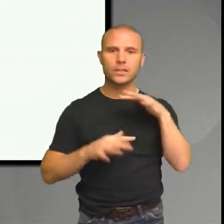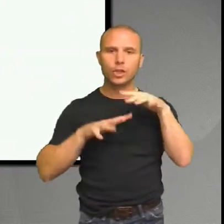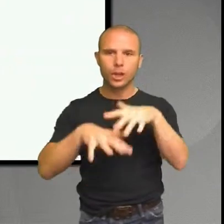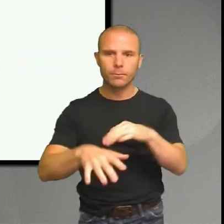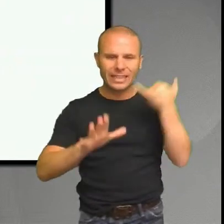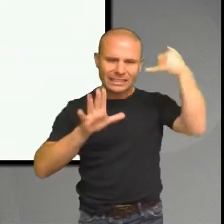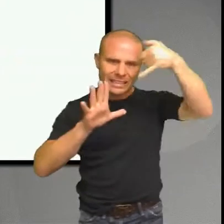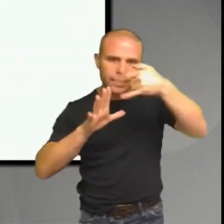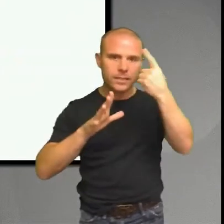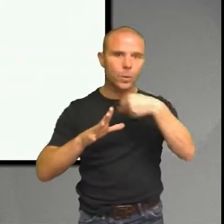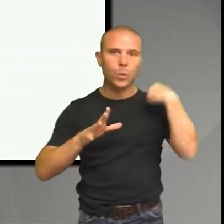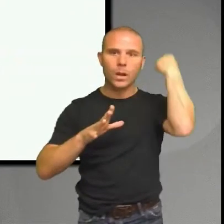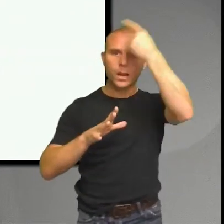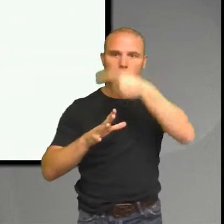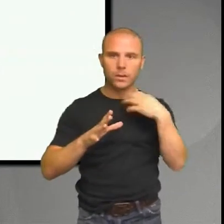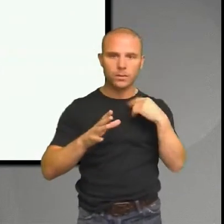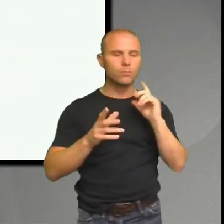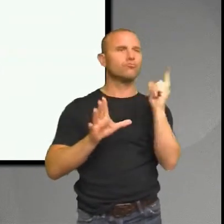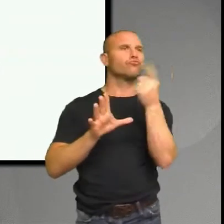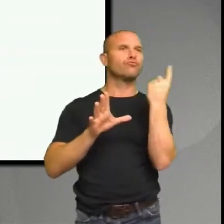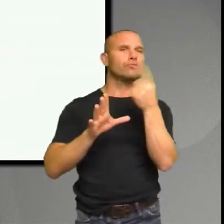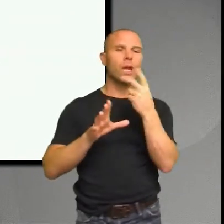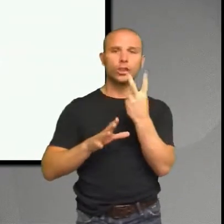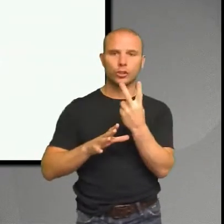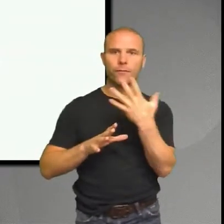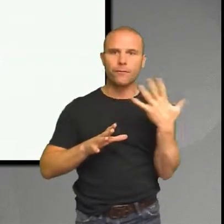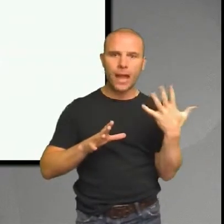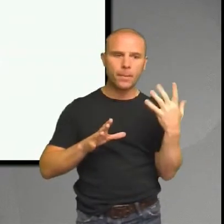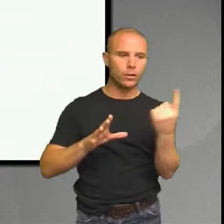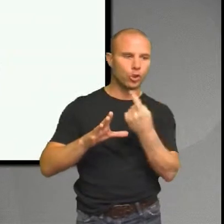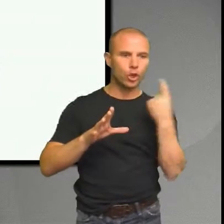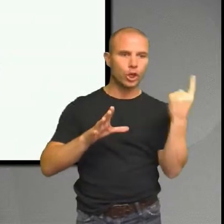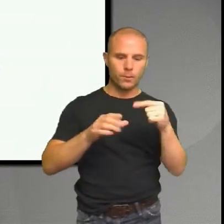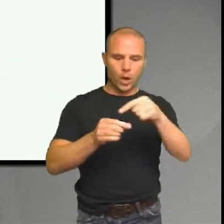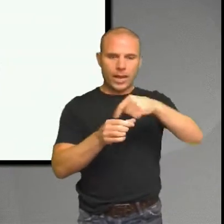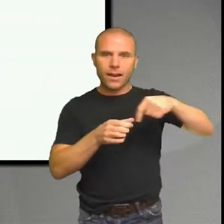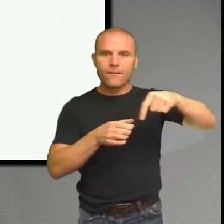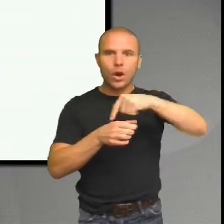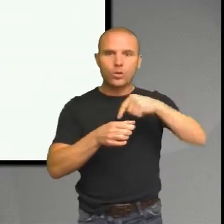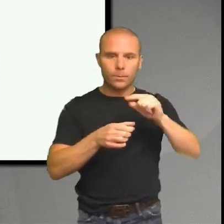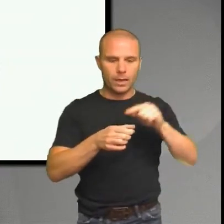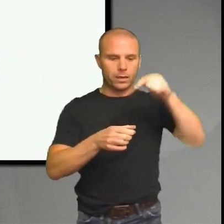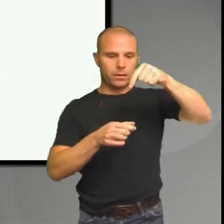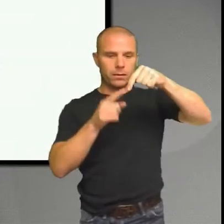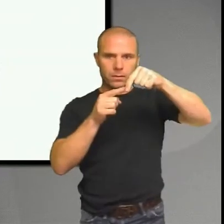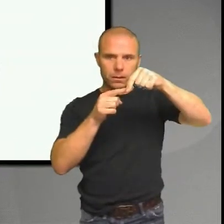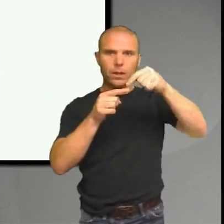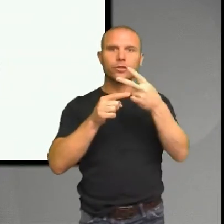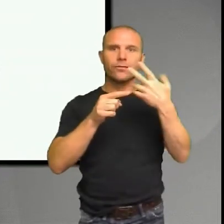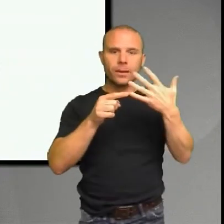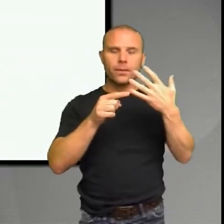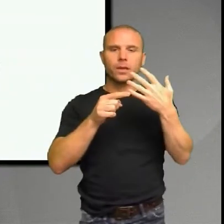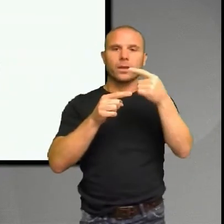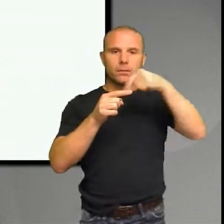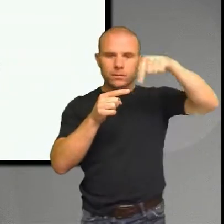Då solens rotationstid är 25 dygn vid ekvatorn, men 35 dygn uppemot polerna, så kommer dessa elektriska